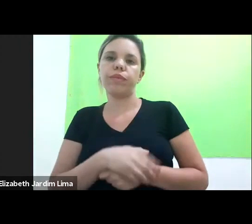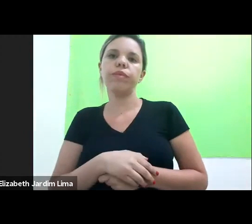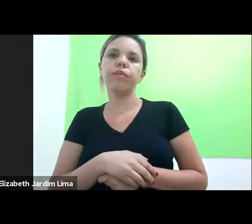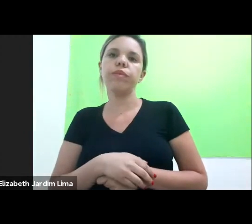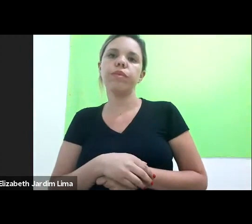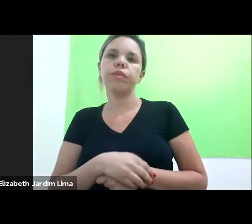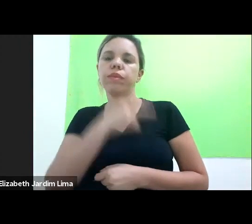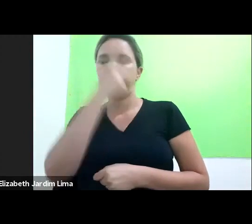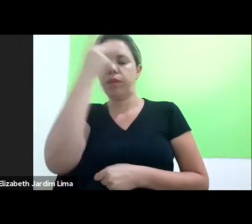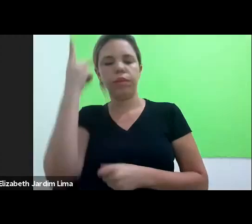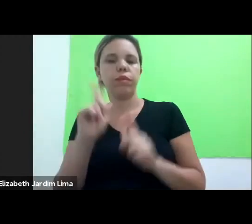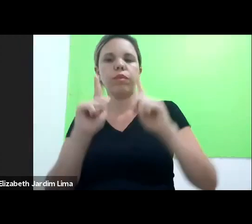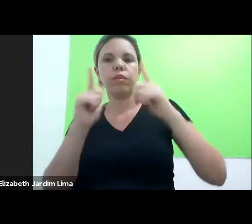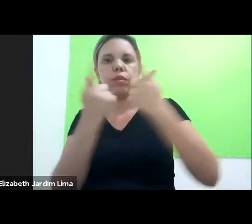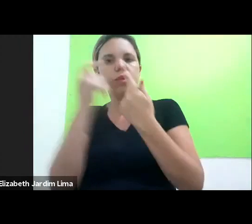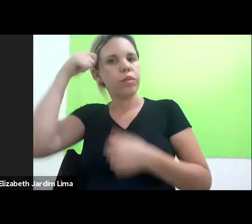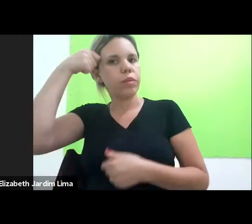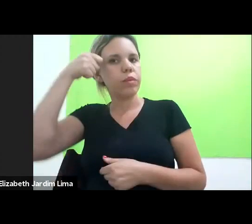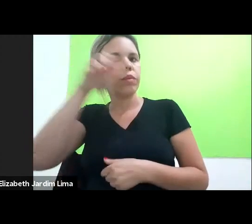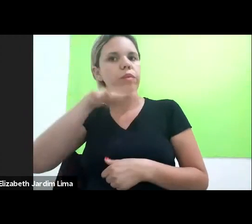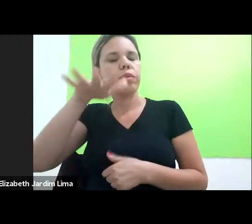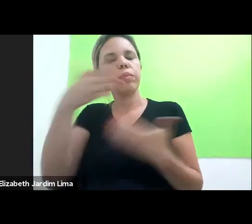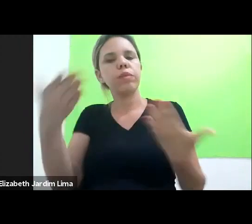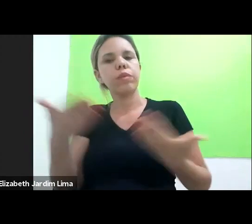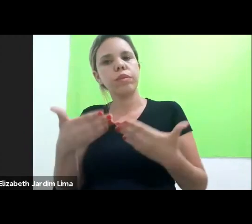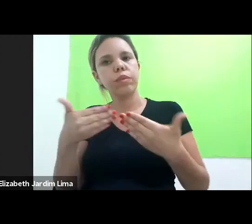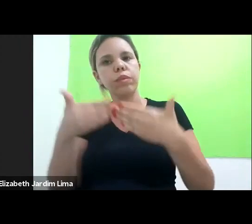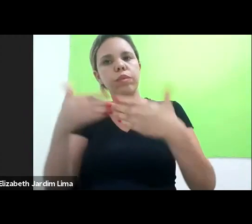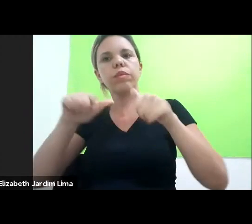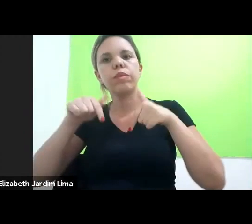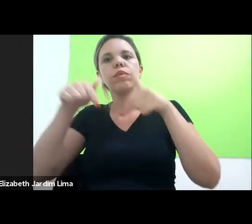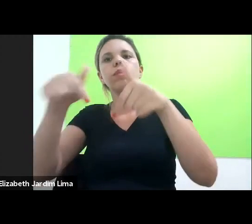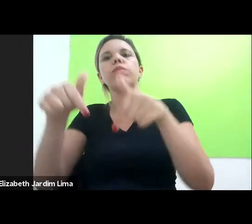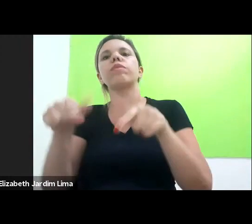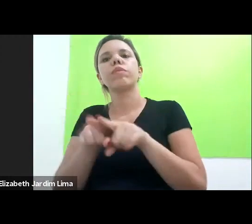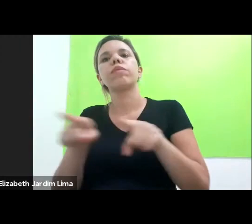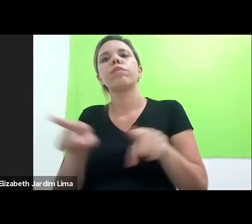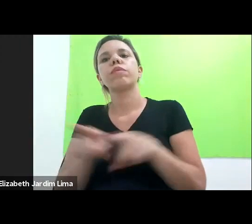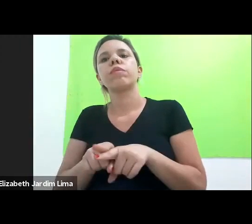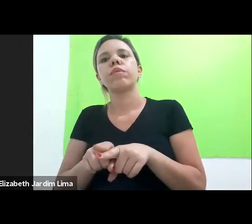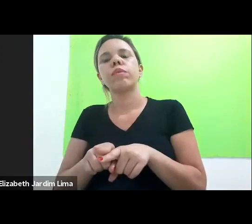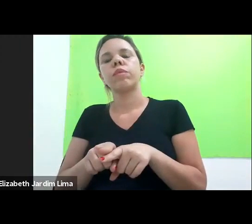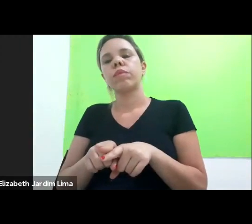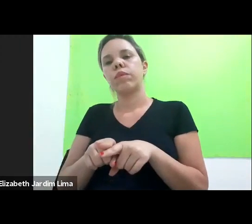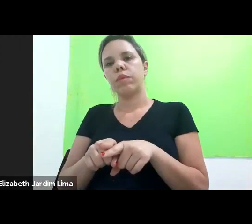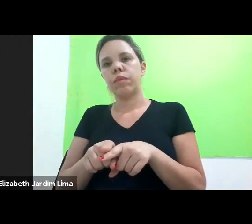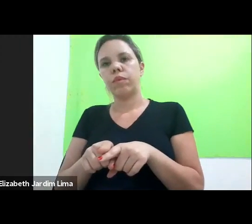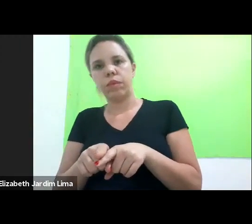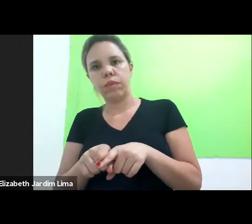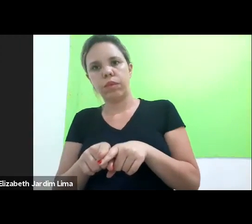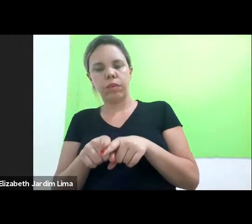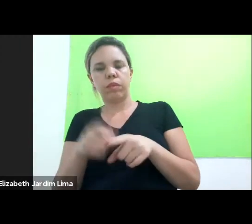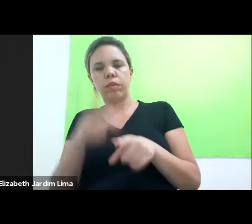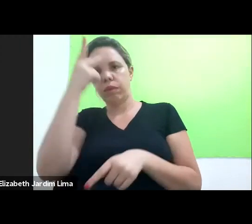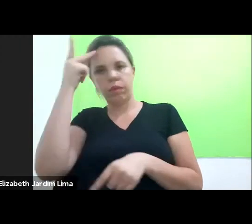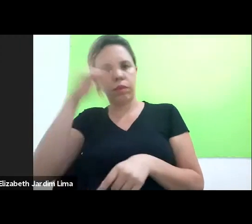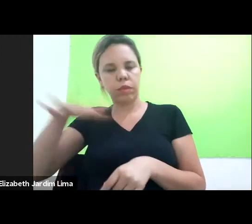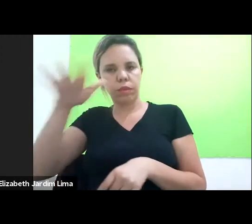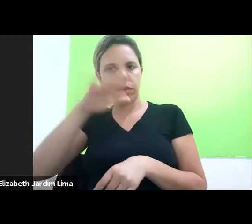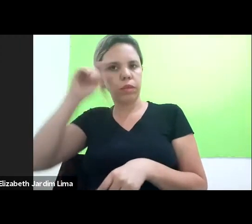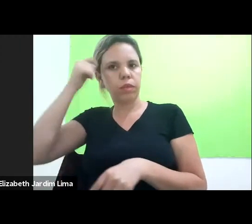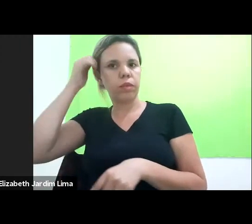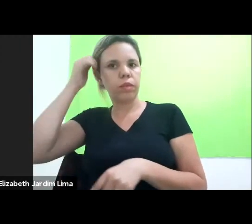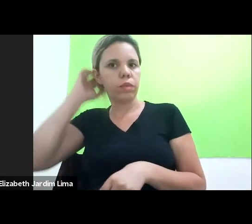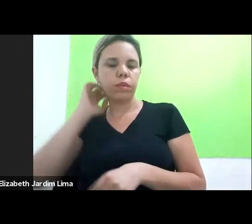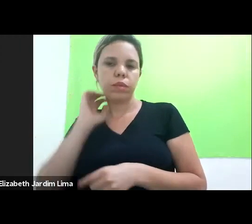hoje enfrentam, vamos dizer assim, a gente trata também enquanto um extermínio da população negra, né, invisibilização.